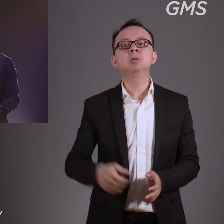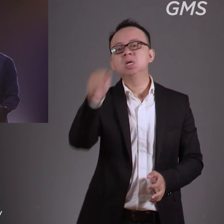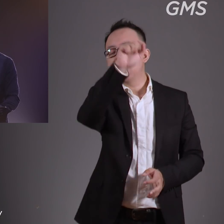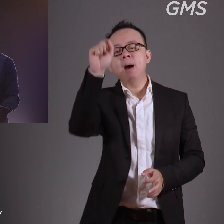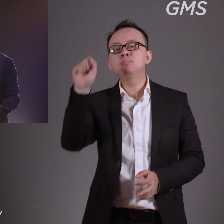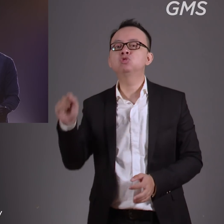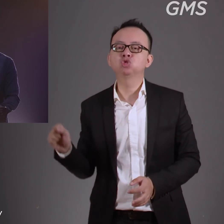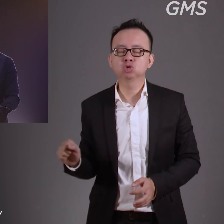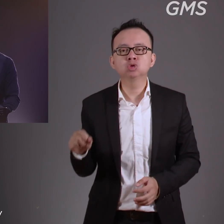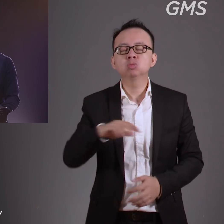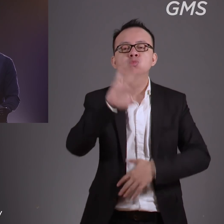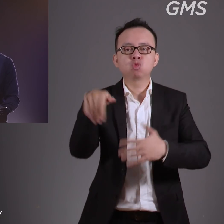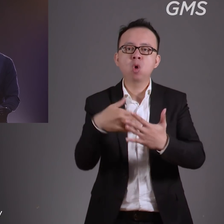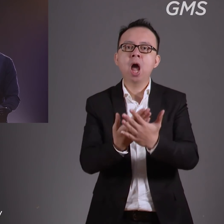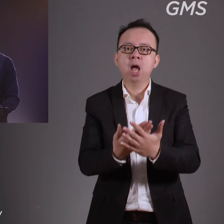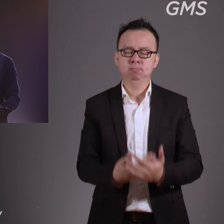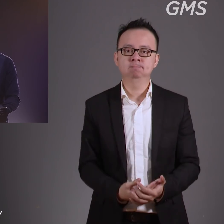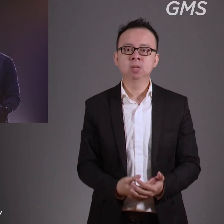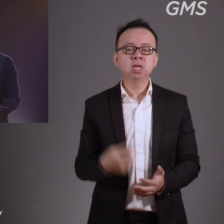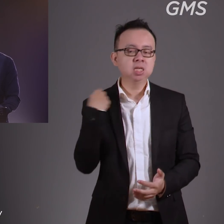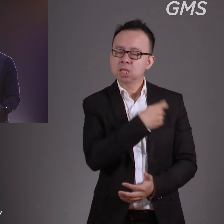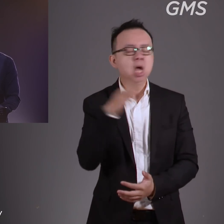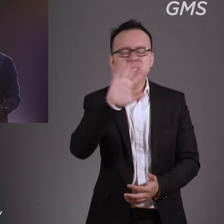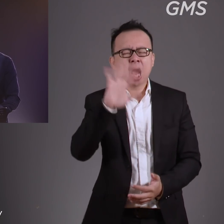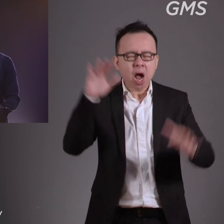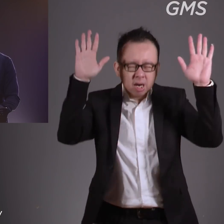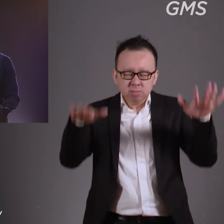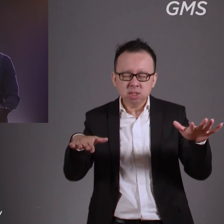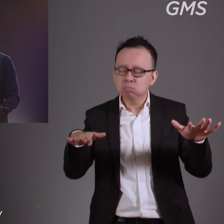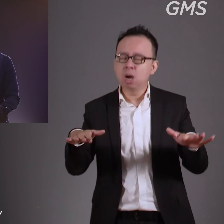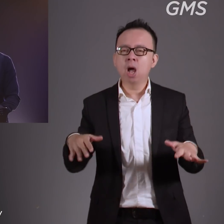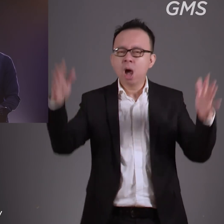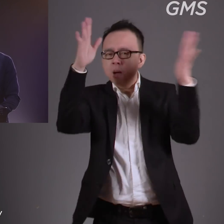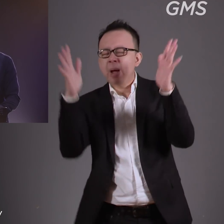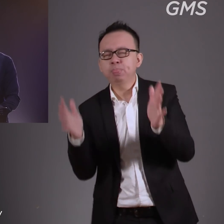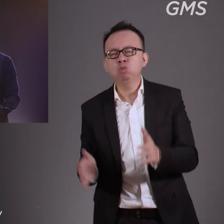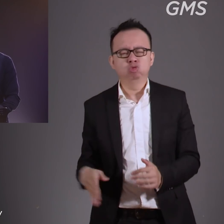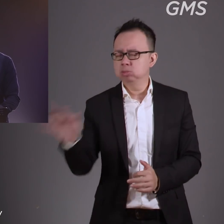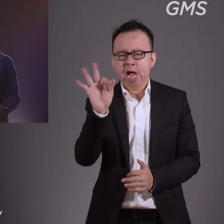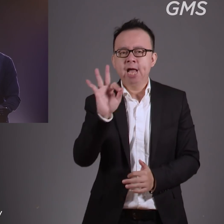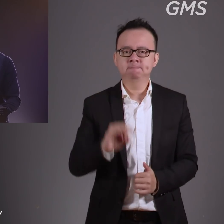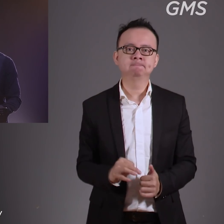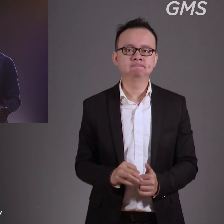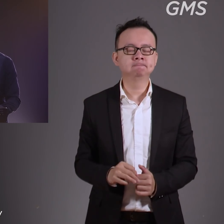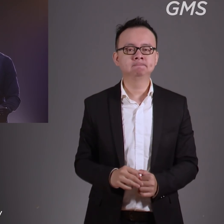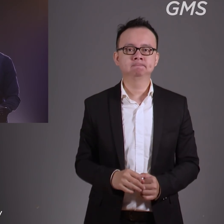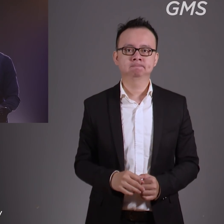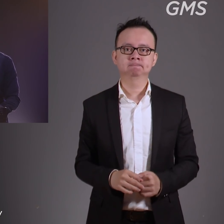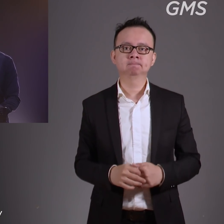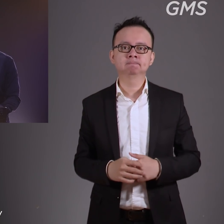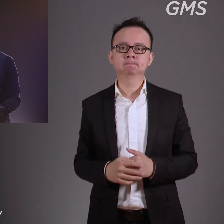dong. Saya bicara tentang penyembahan berhala. Saya bicara tentang situasi hati. Saya bicara tentang open